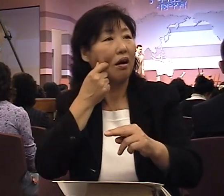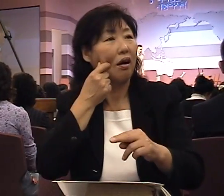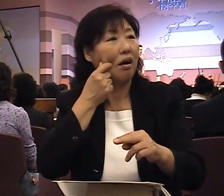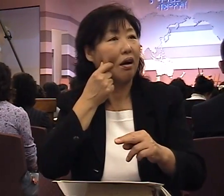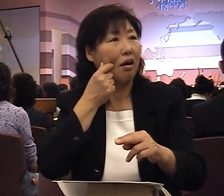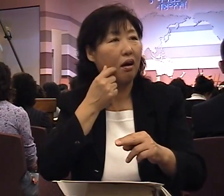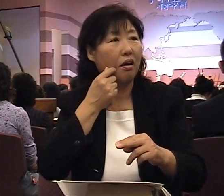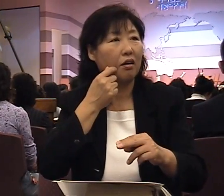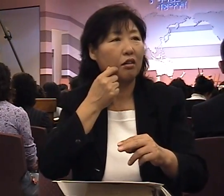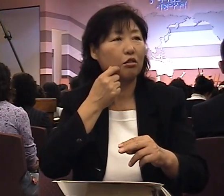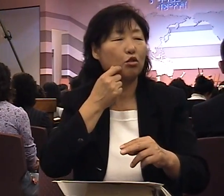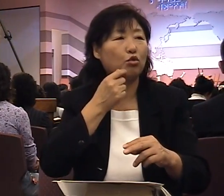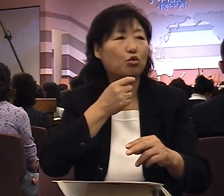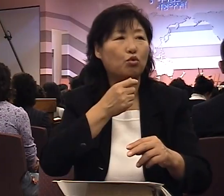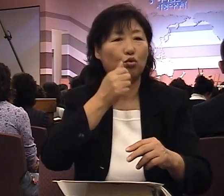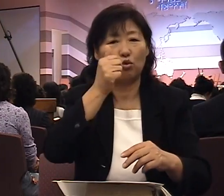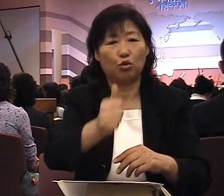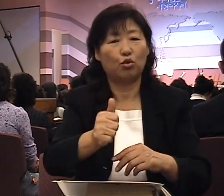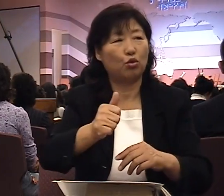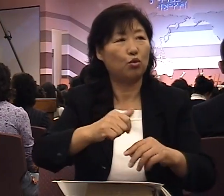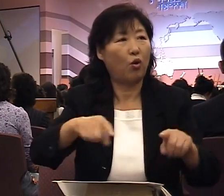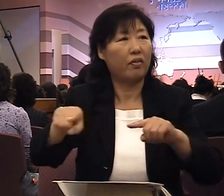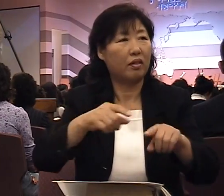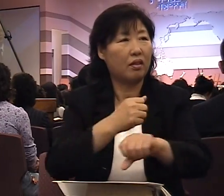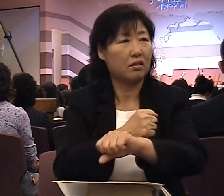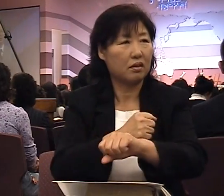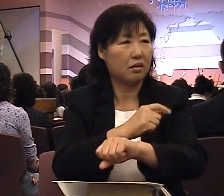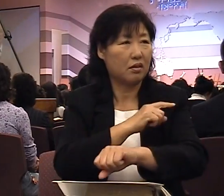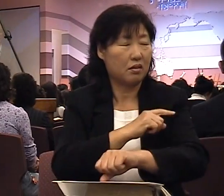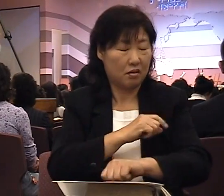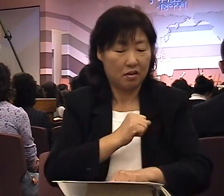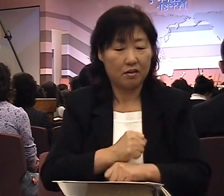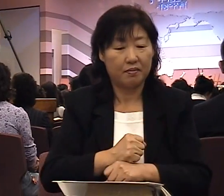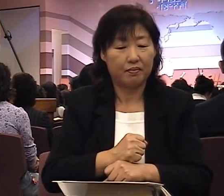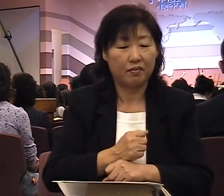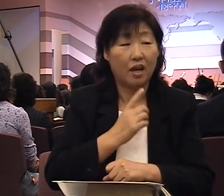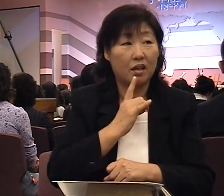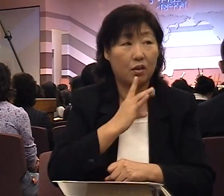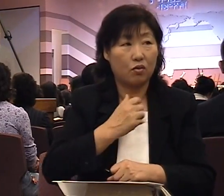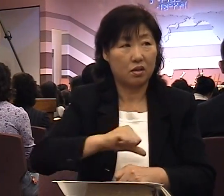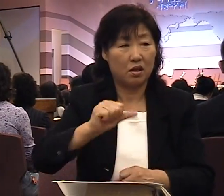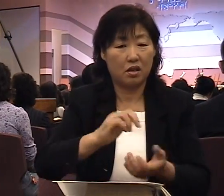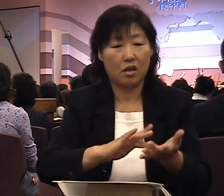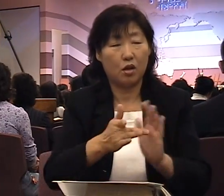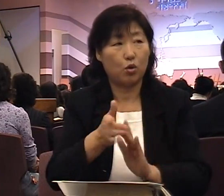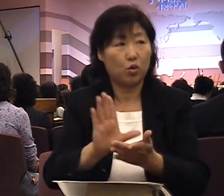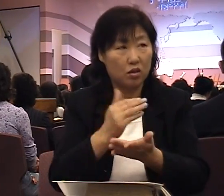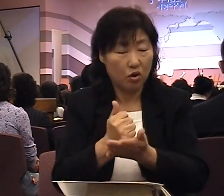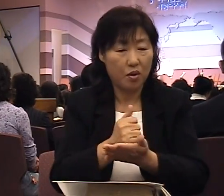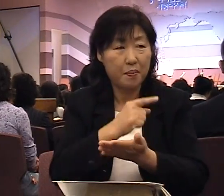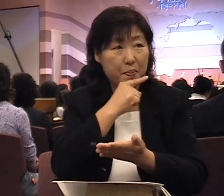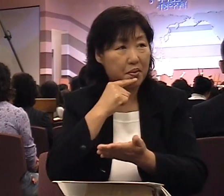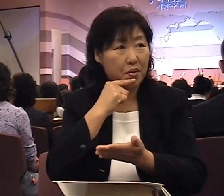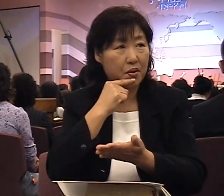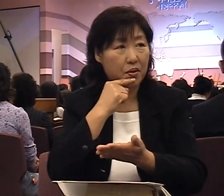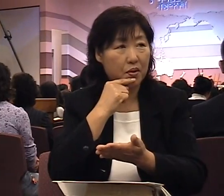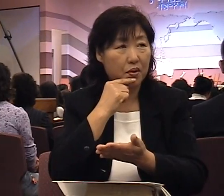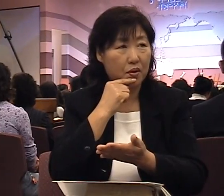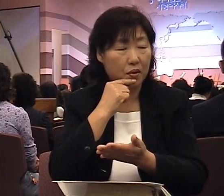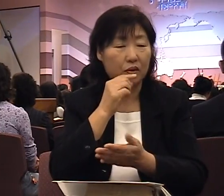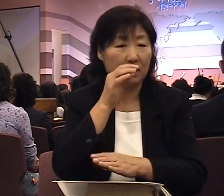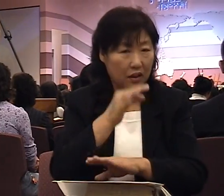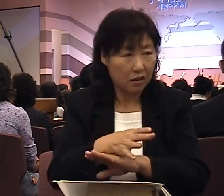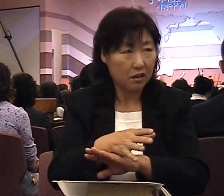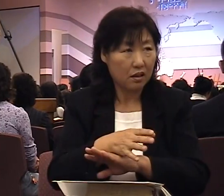하나님께서 친히 부르시고 독생자 예수 그리스도의 피로 사실 너희들을